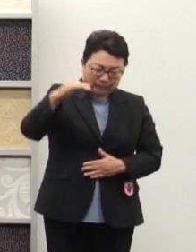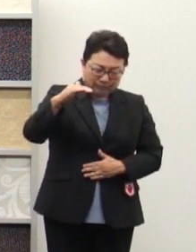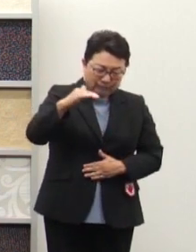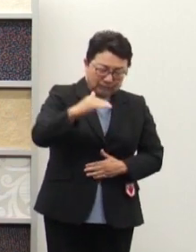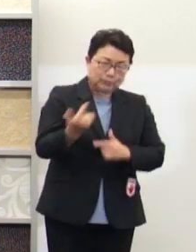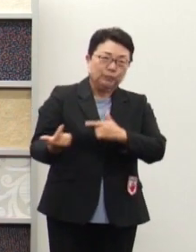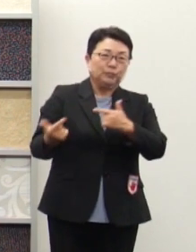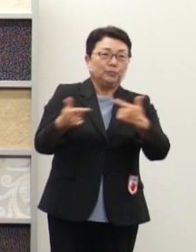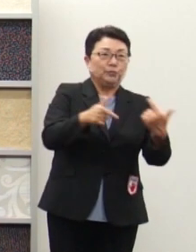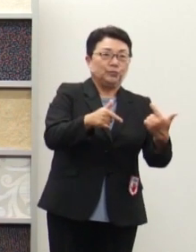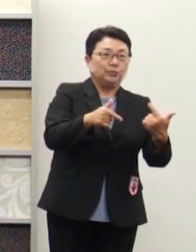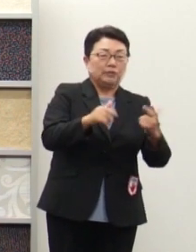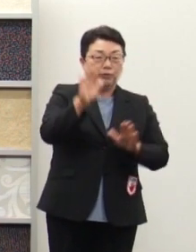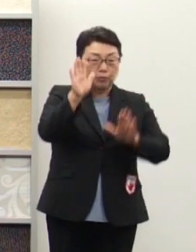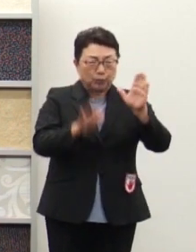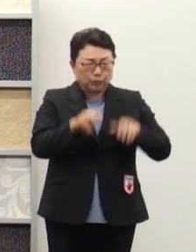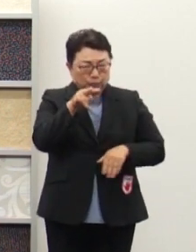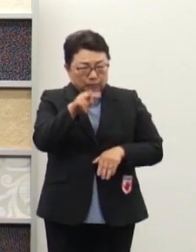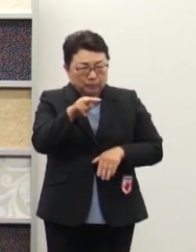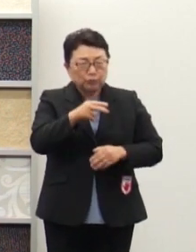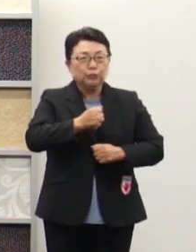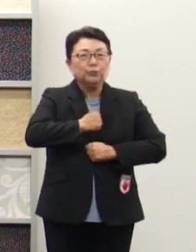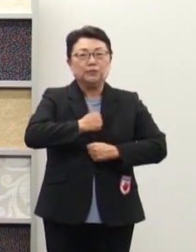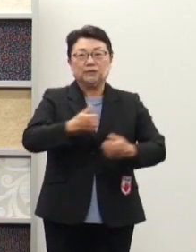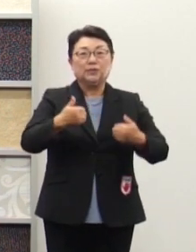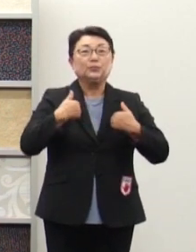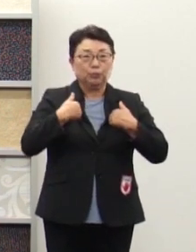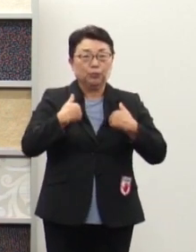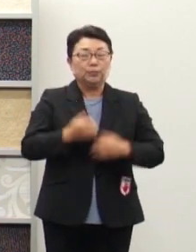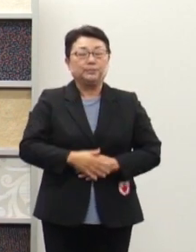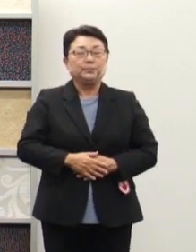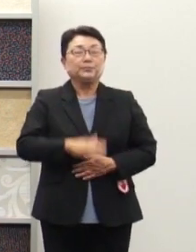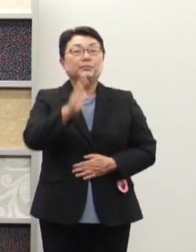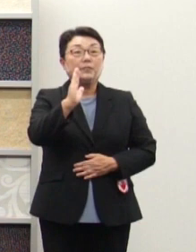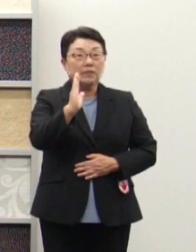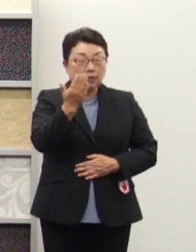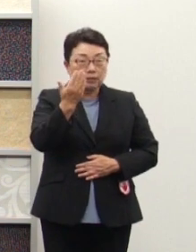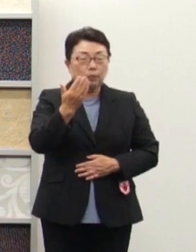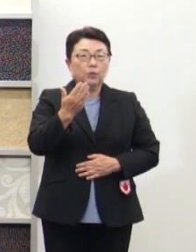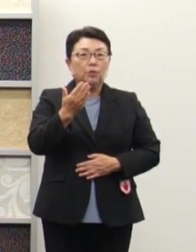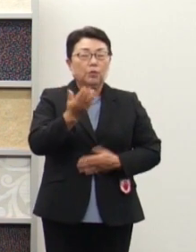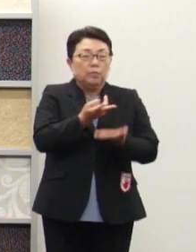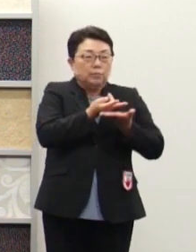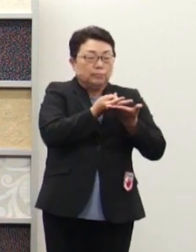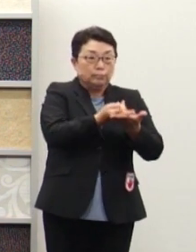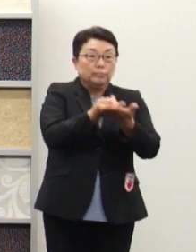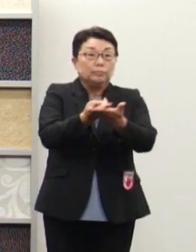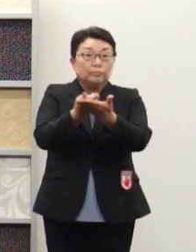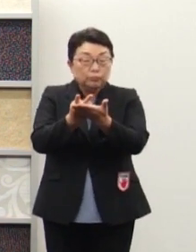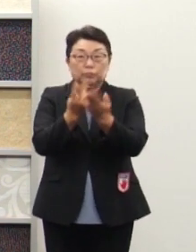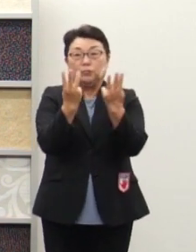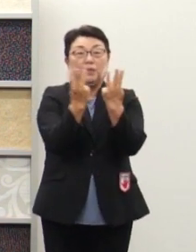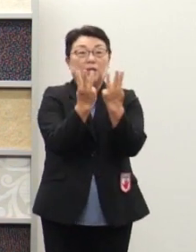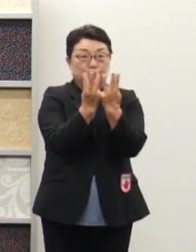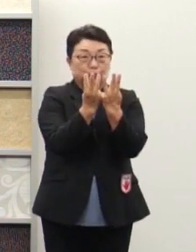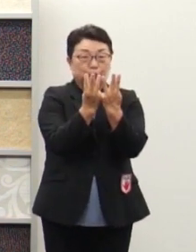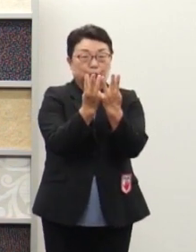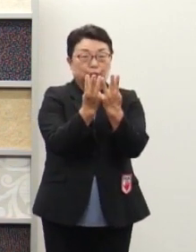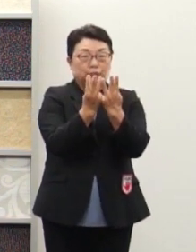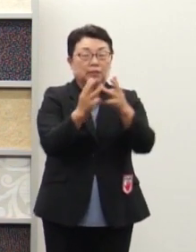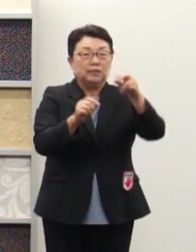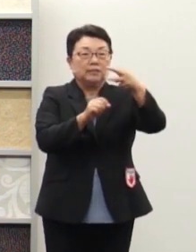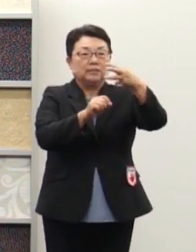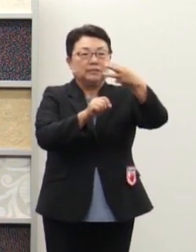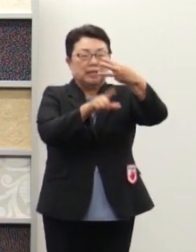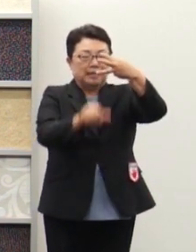況を注視する、必要があります。しかしながらです、最近の病床使用率の推移ですが、去る5